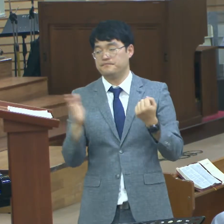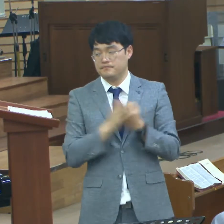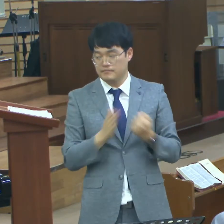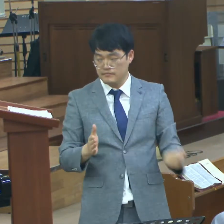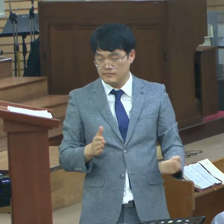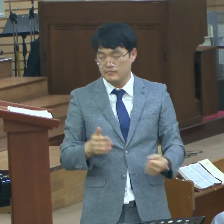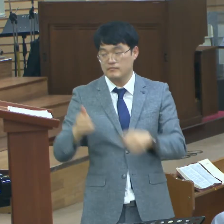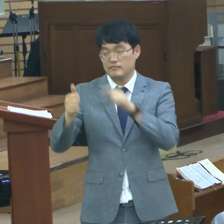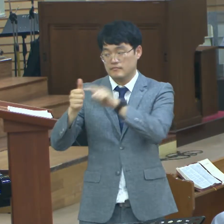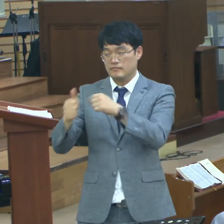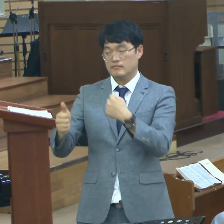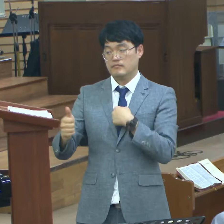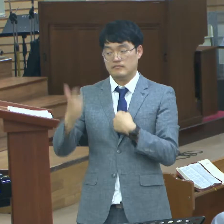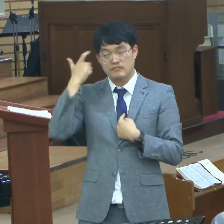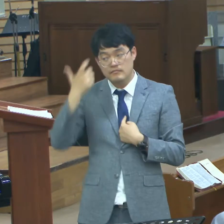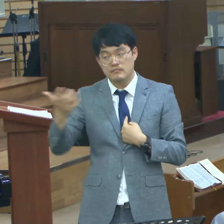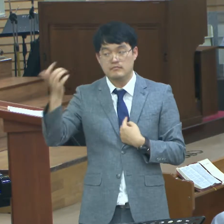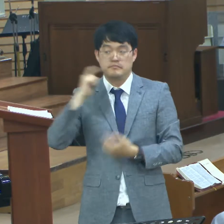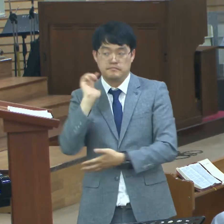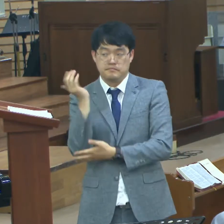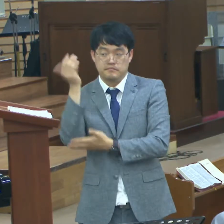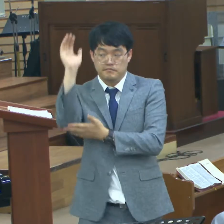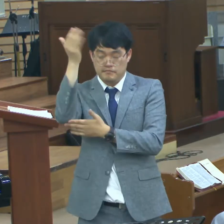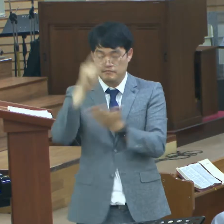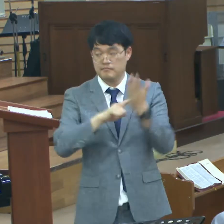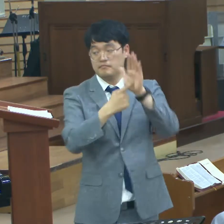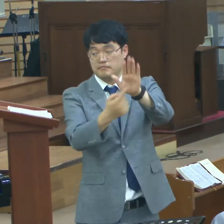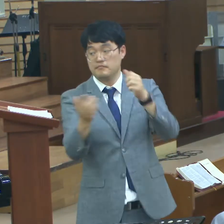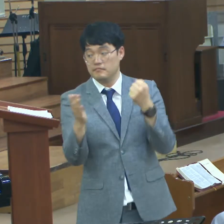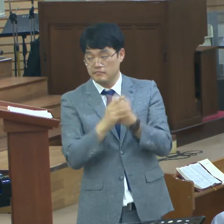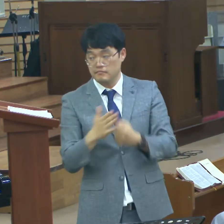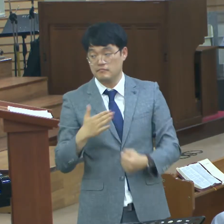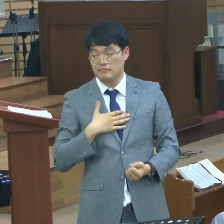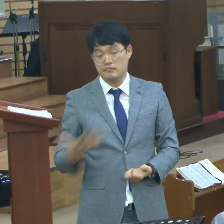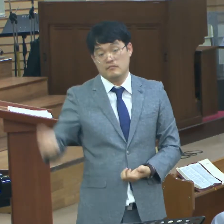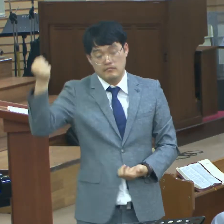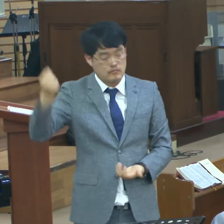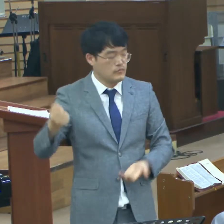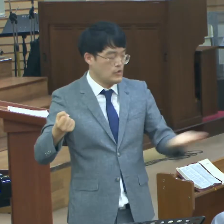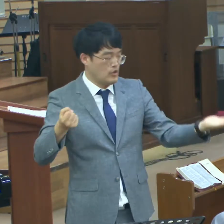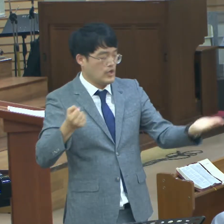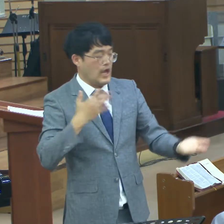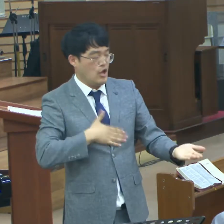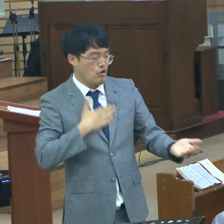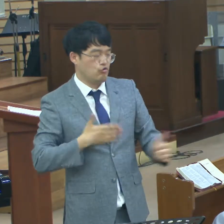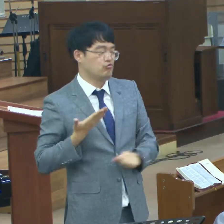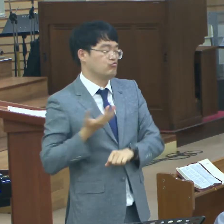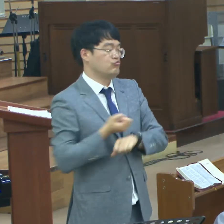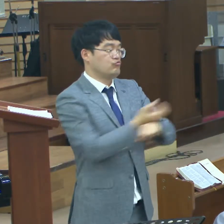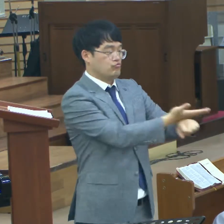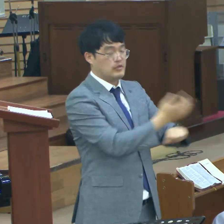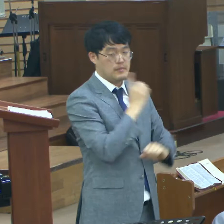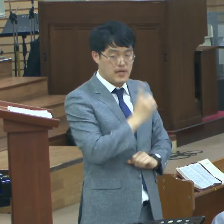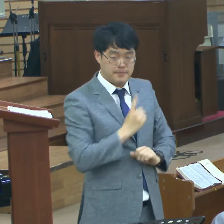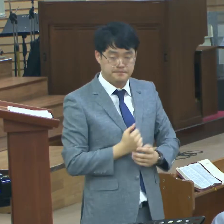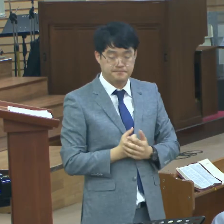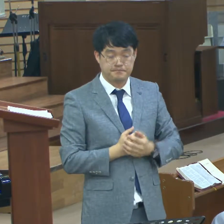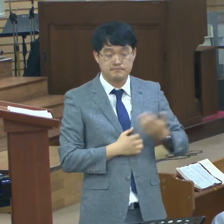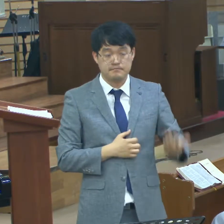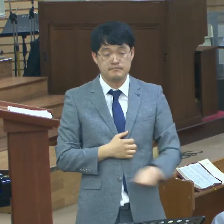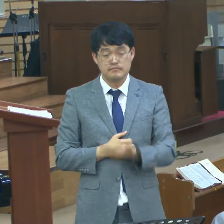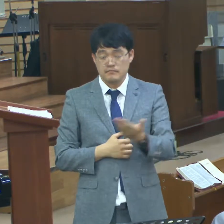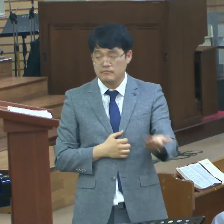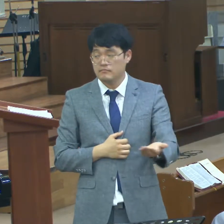인도하시리니 그가 내 영광을 나타내리니 내 것을 가지고 너희에게 알리시겠습니다. 자,